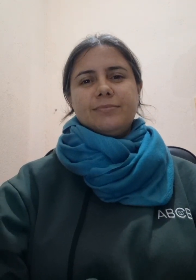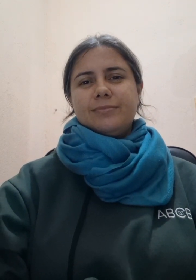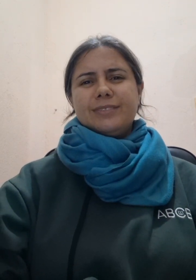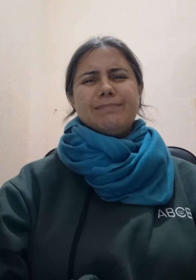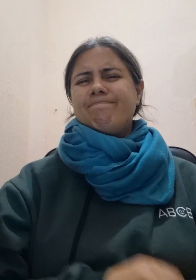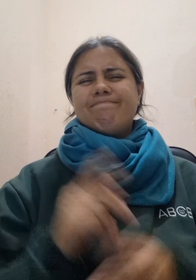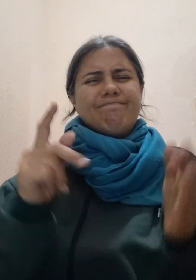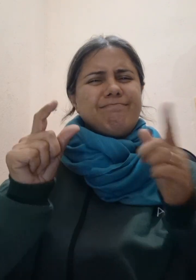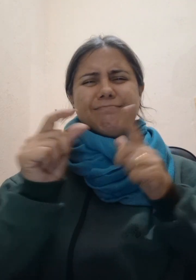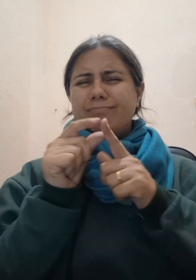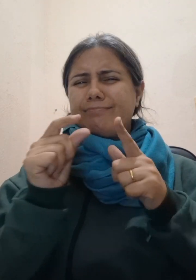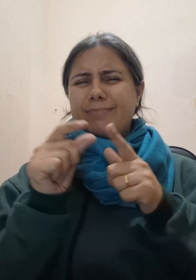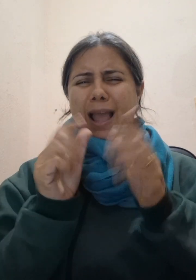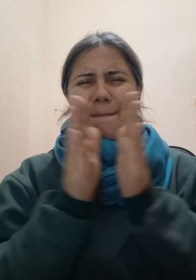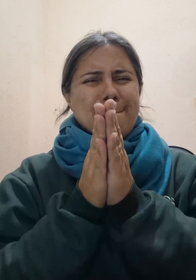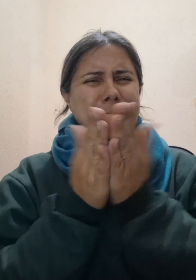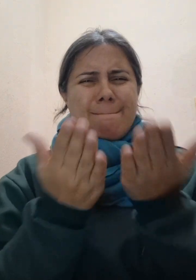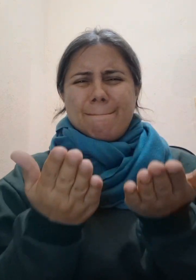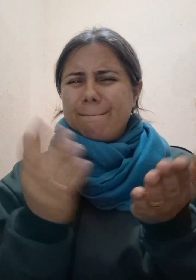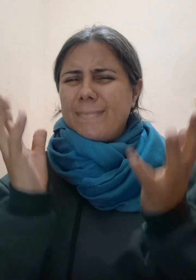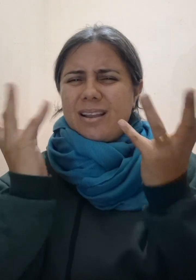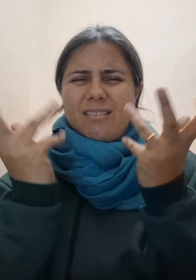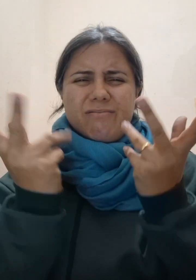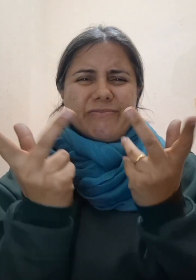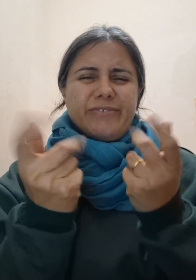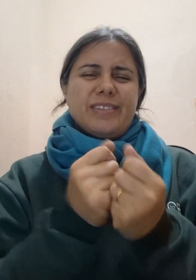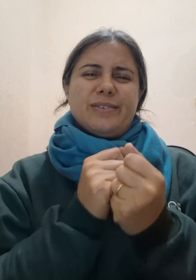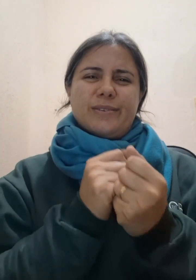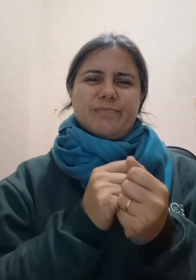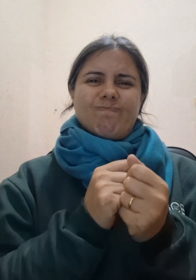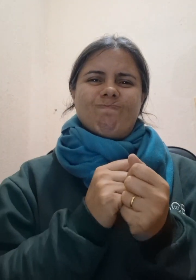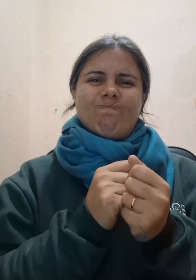vencedor. Na certeza do amor de Deus por nós.